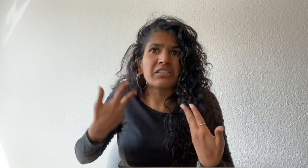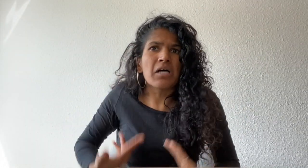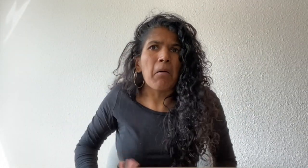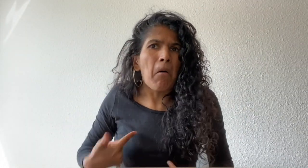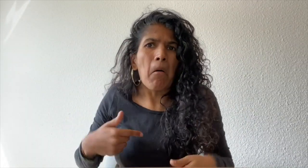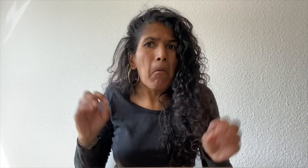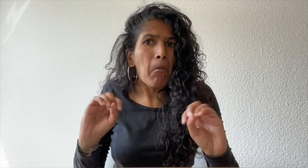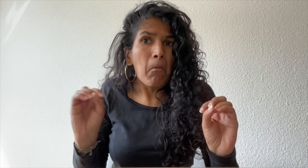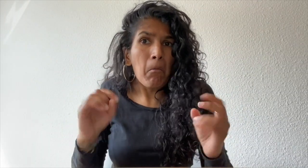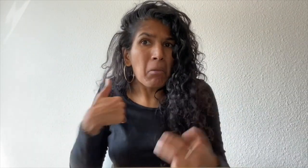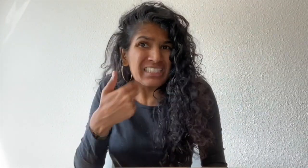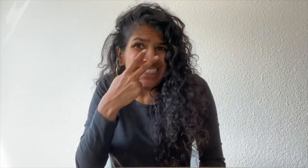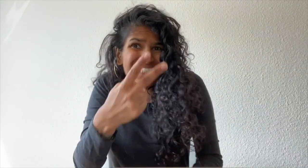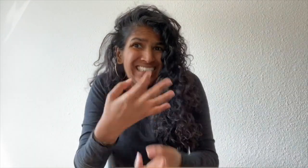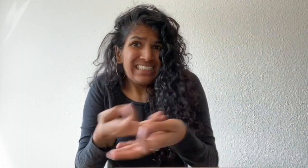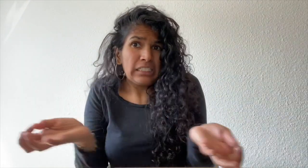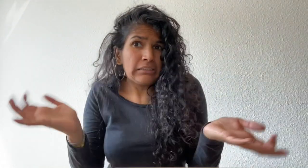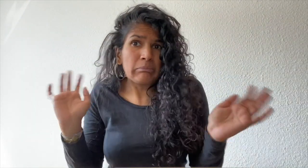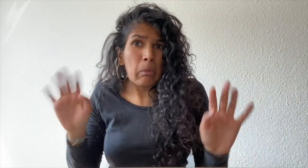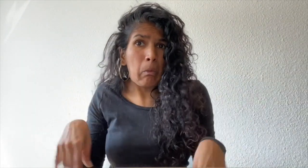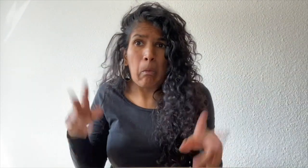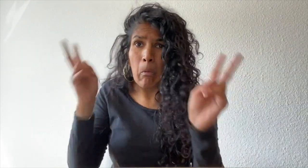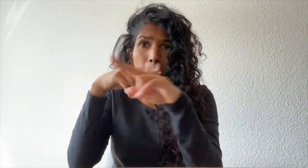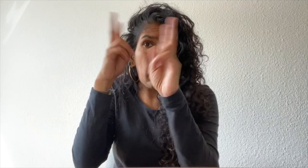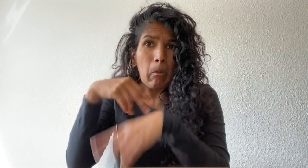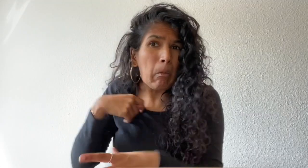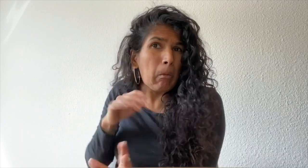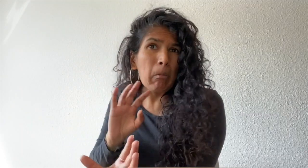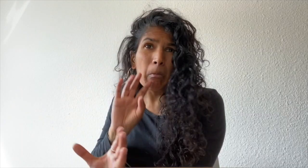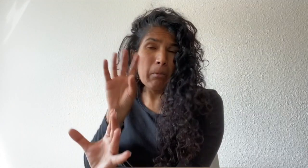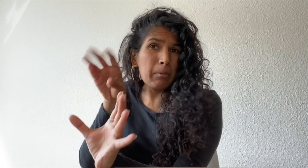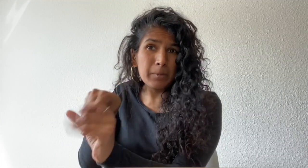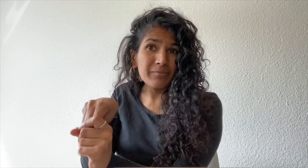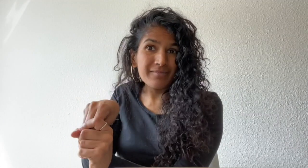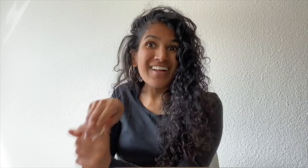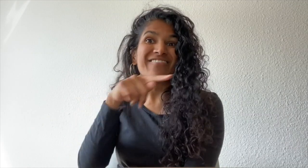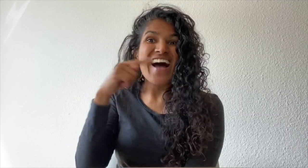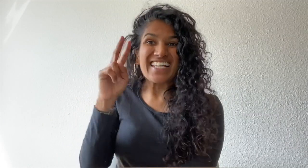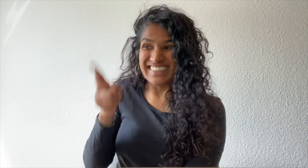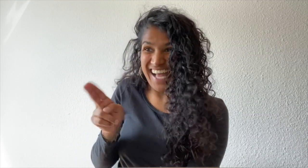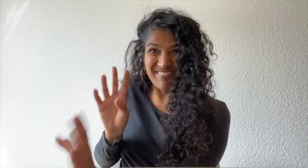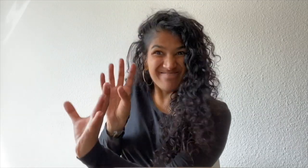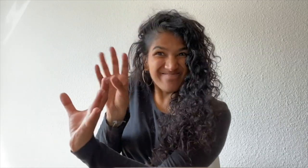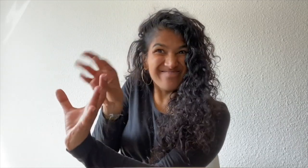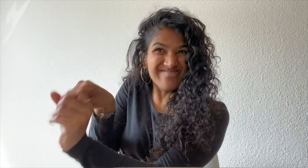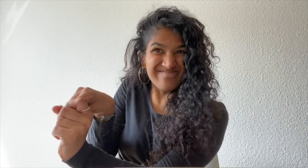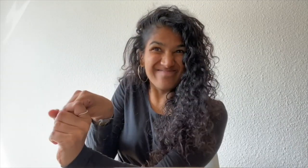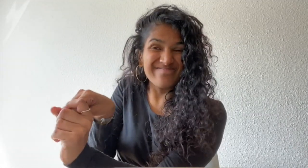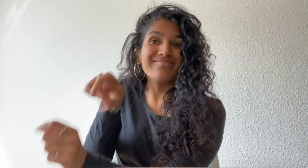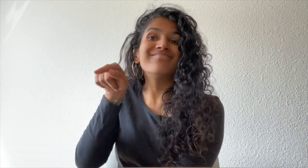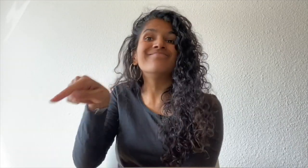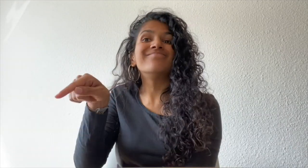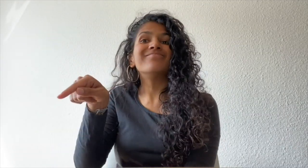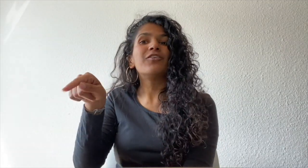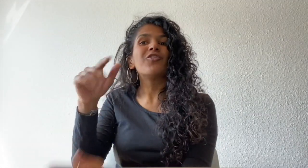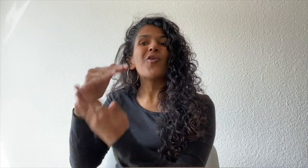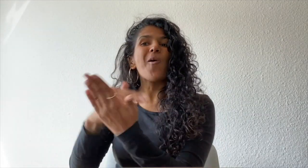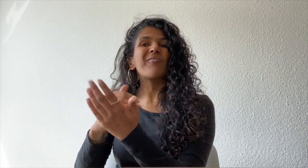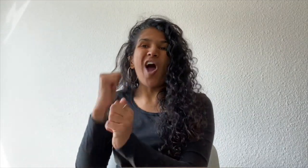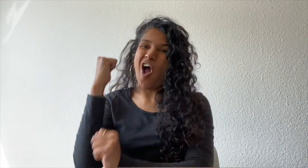Eben darin besteht nach Quilomba die Unsichtbarkeit des eigenen Weißseins. Es versteht sich also von selbst,